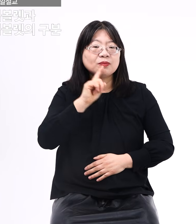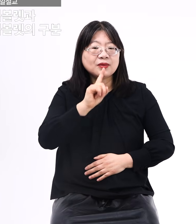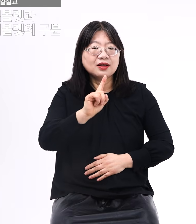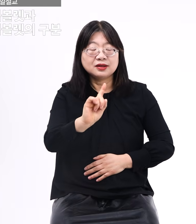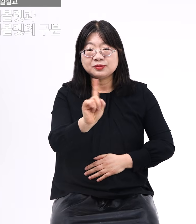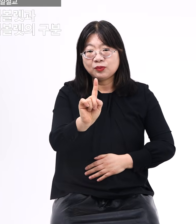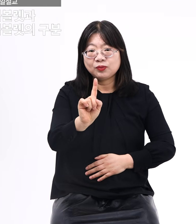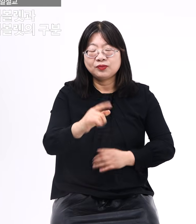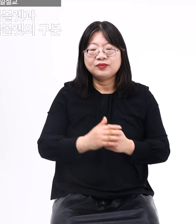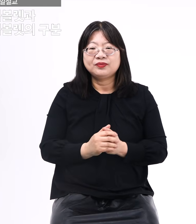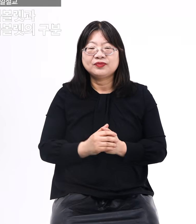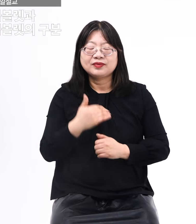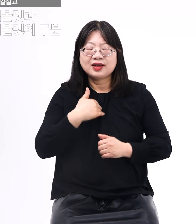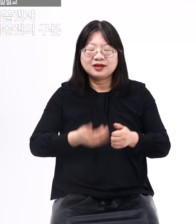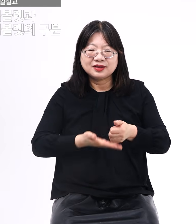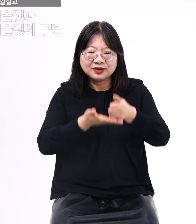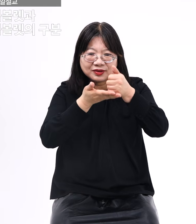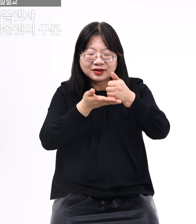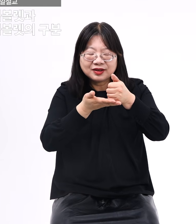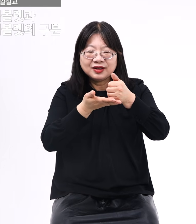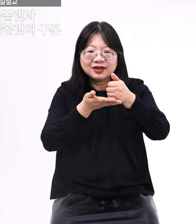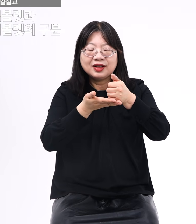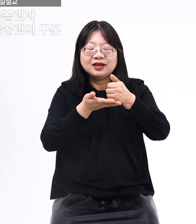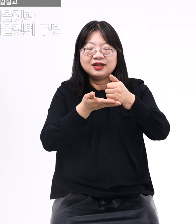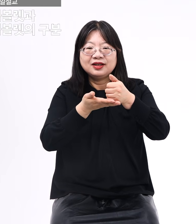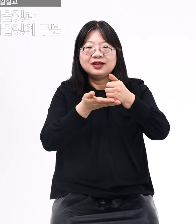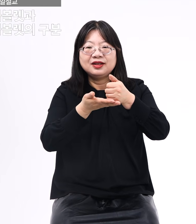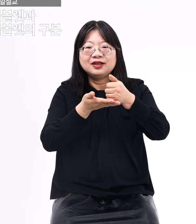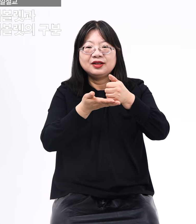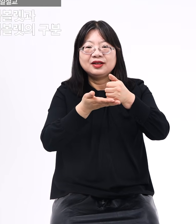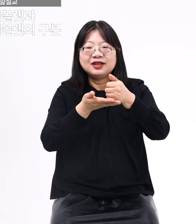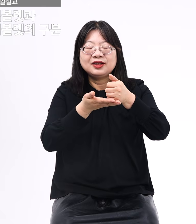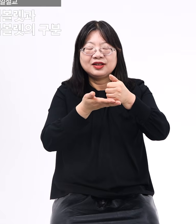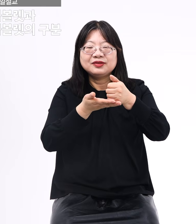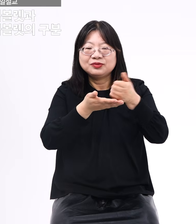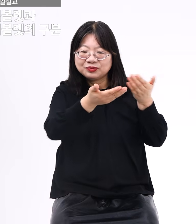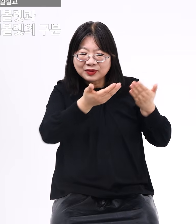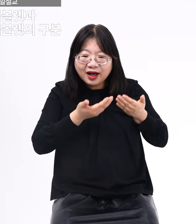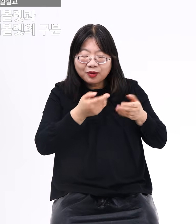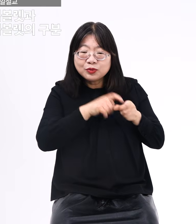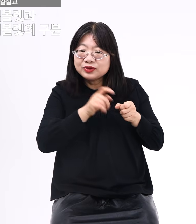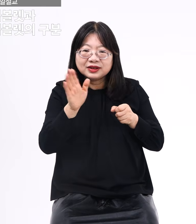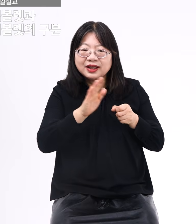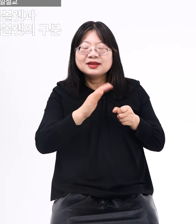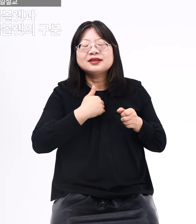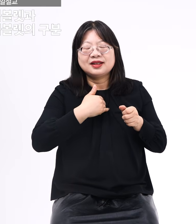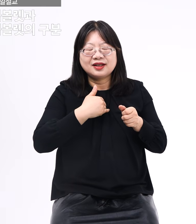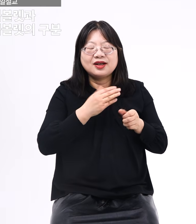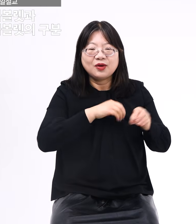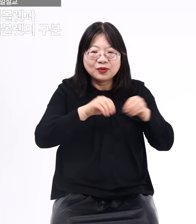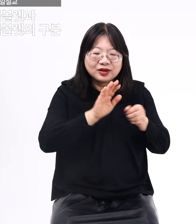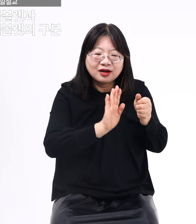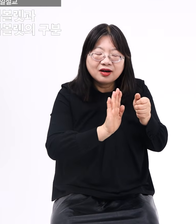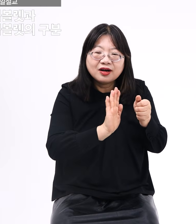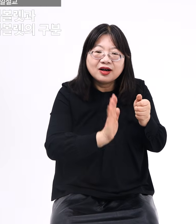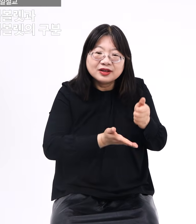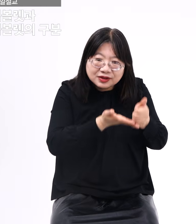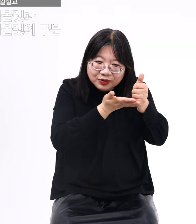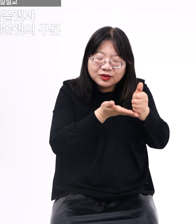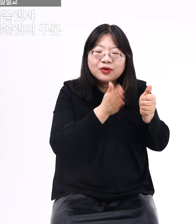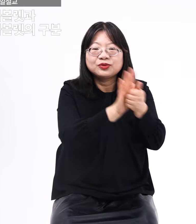내가 섬김을 받으려 온 게 아니라 섬기러 왔다. 내 목숨을 많은